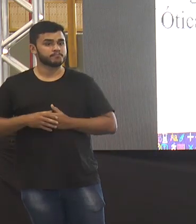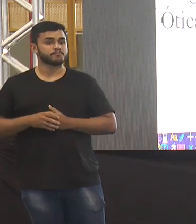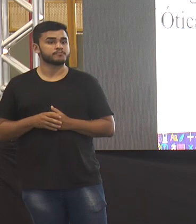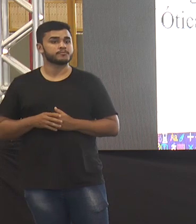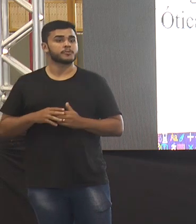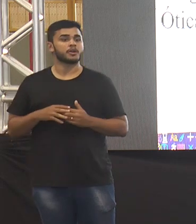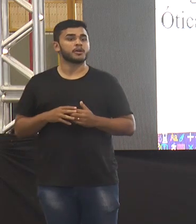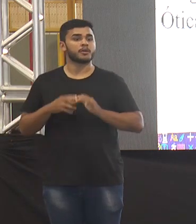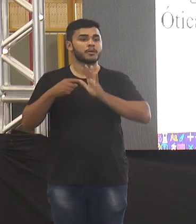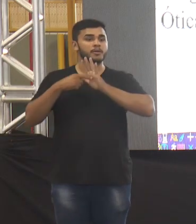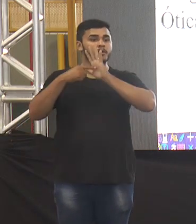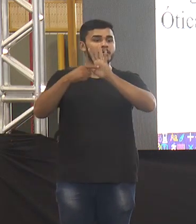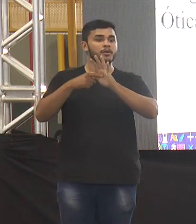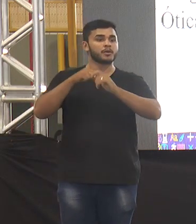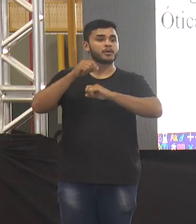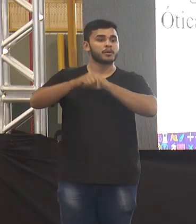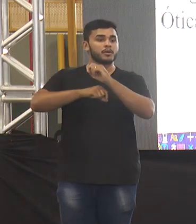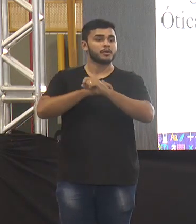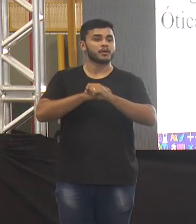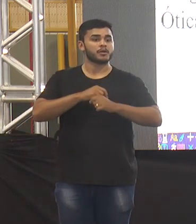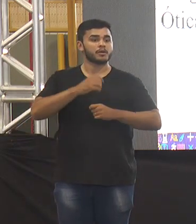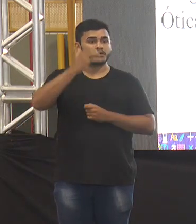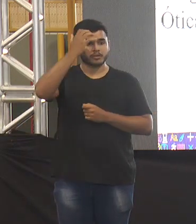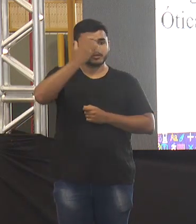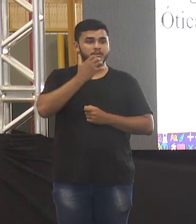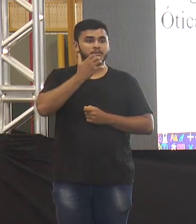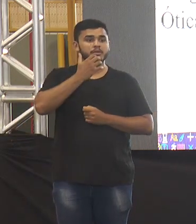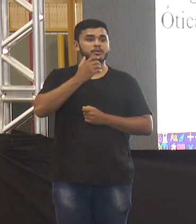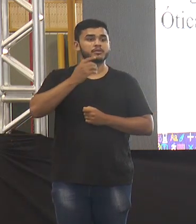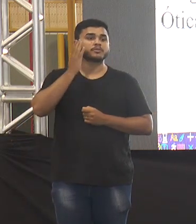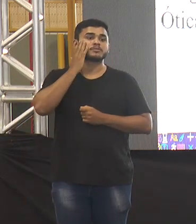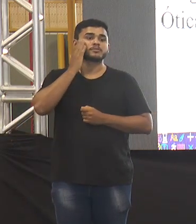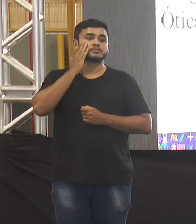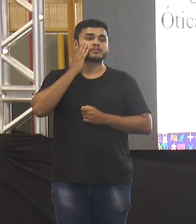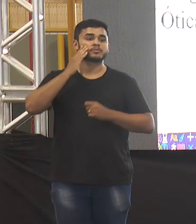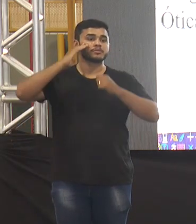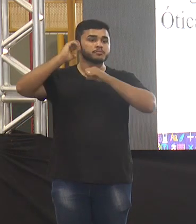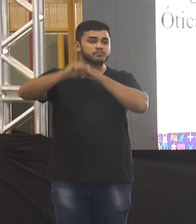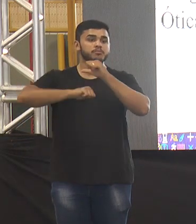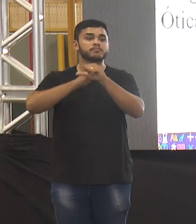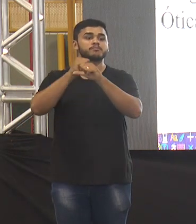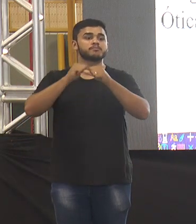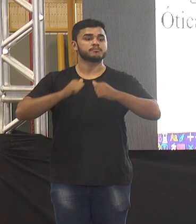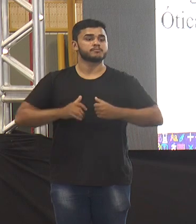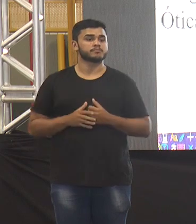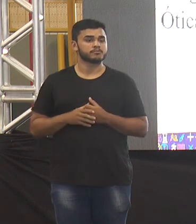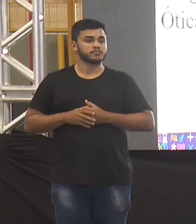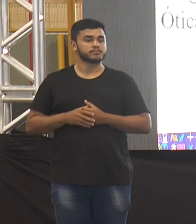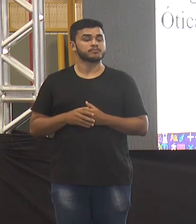A mostrar que o casamento era uma instituição social falida.